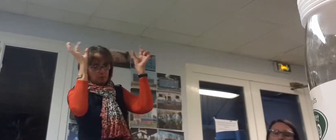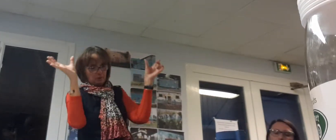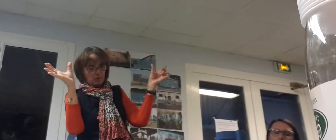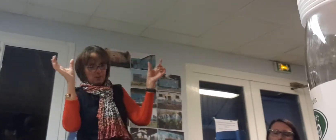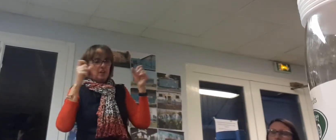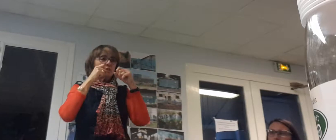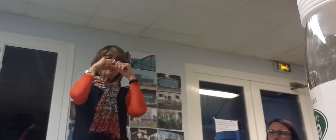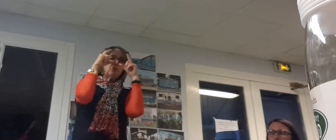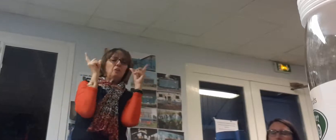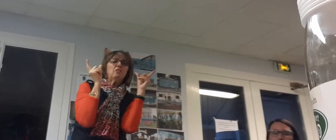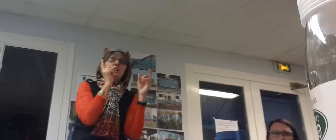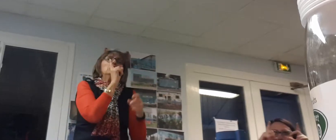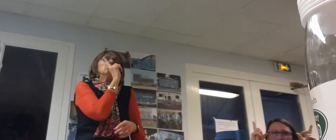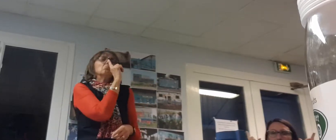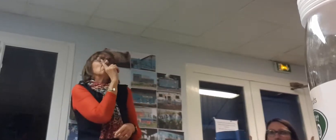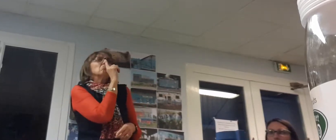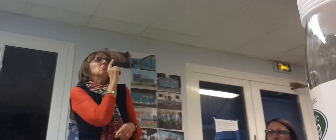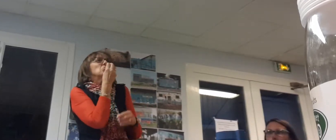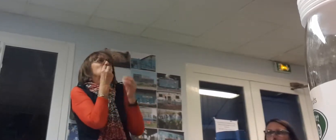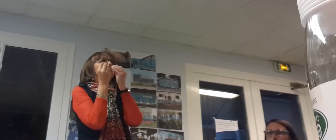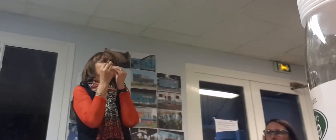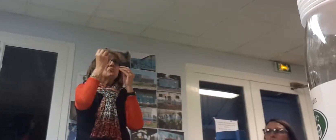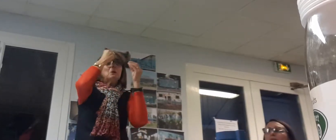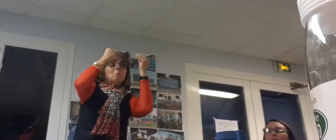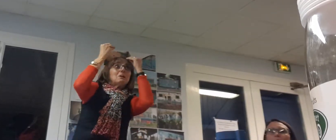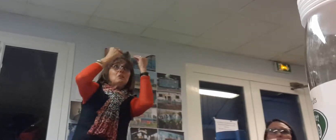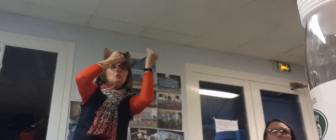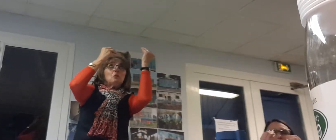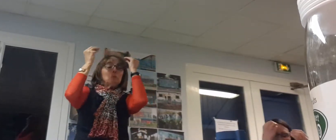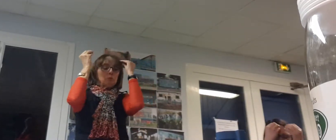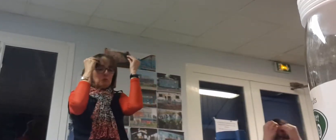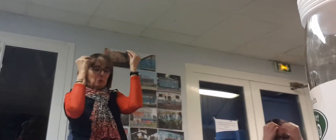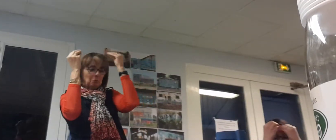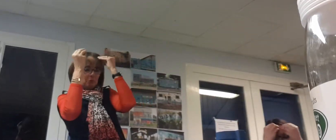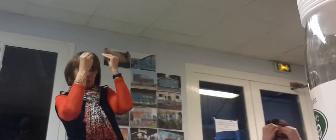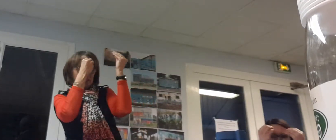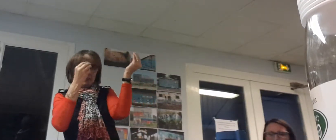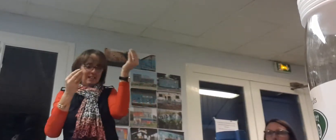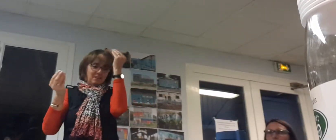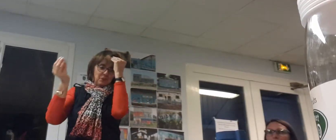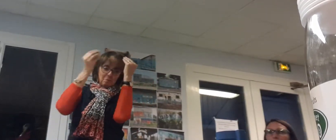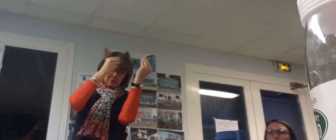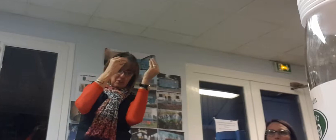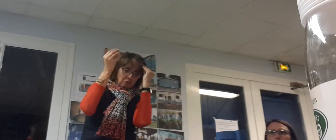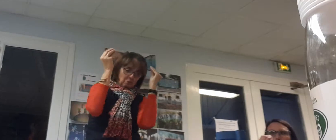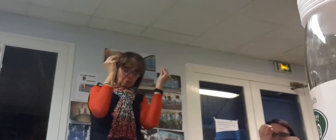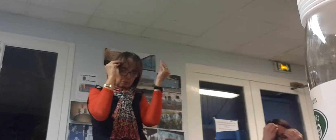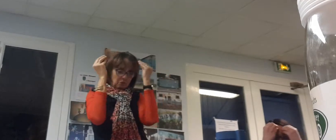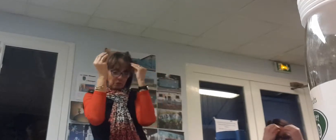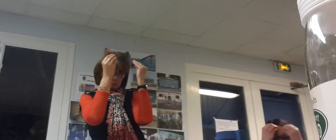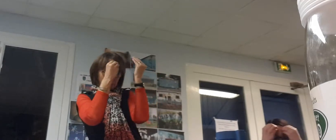temps. Je me suis réveillée en sentant des baisers sur mon front brûlant, des baisers sur mon front